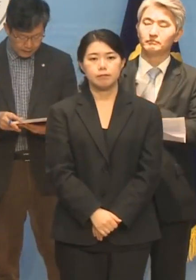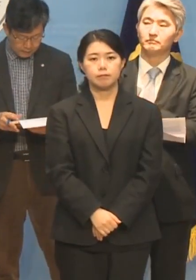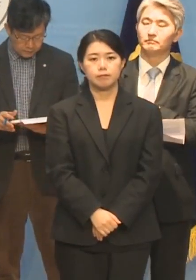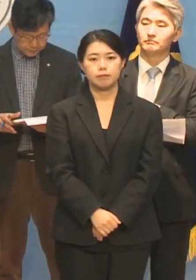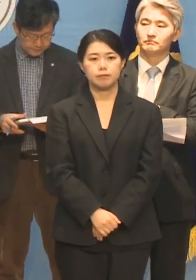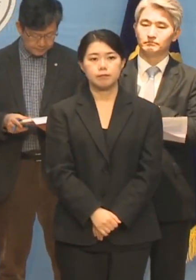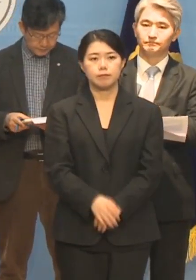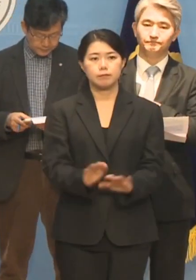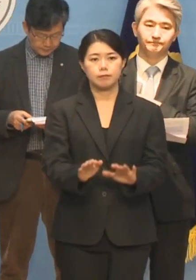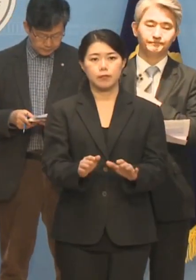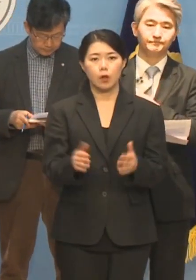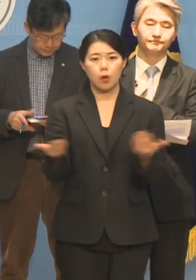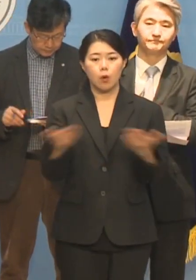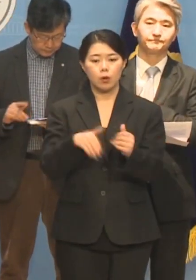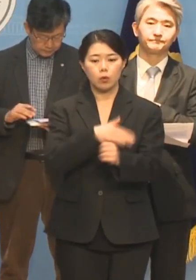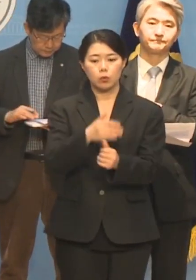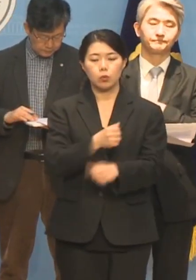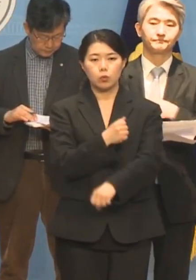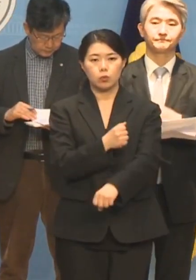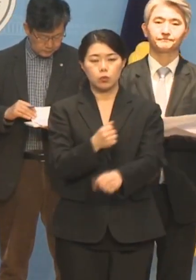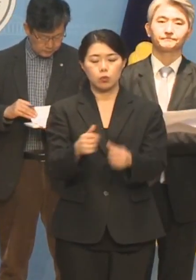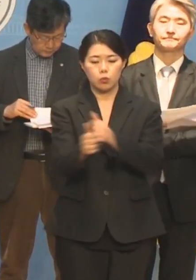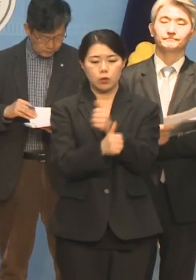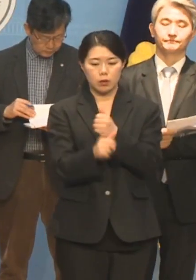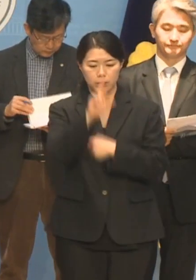네, 환경노동위원회 박홍배입니다.